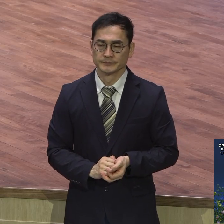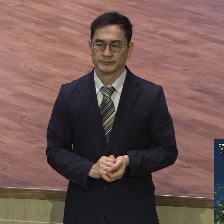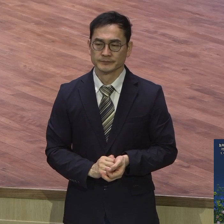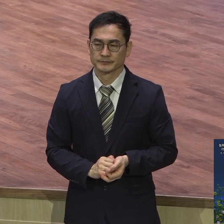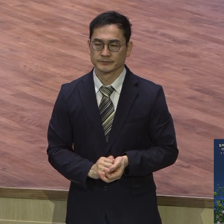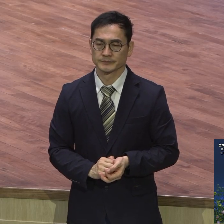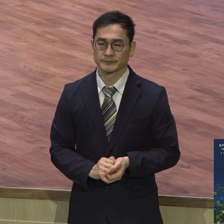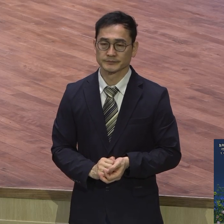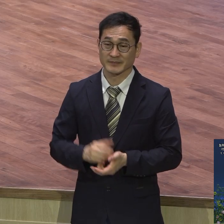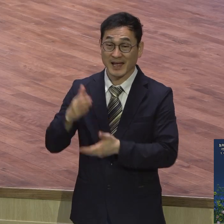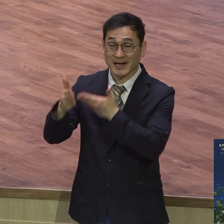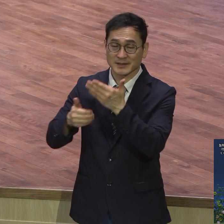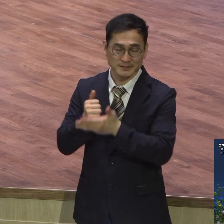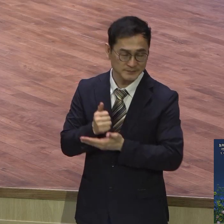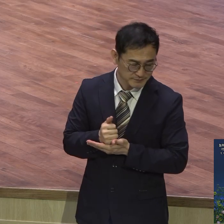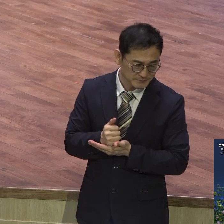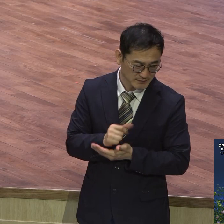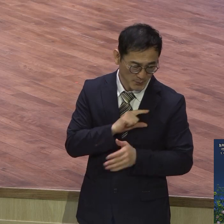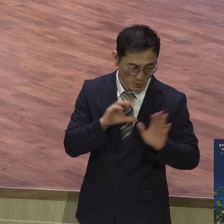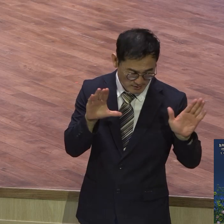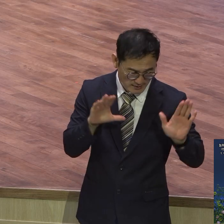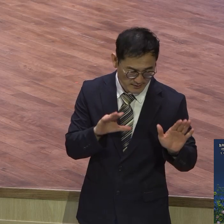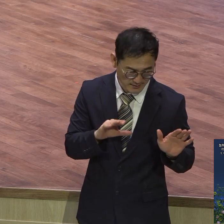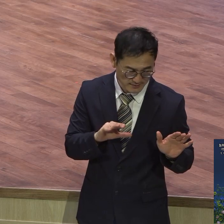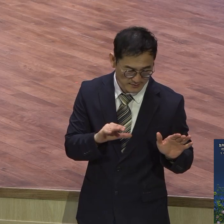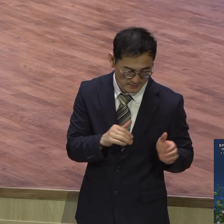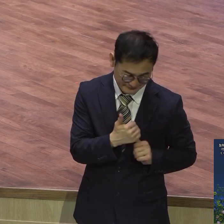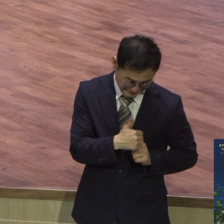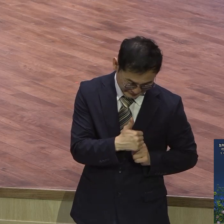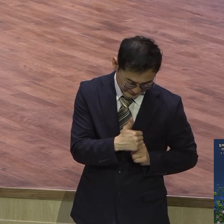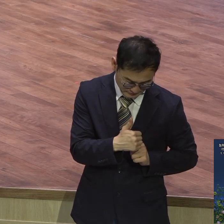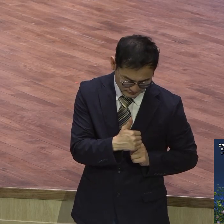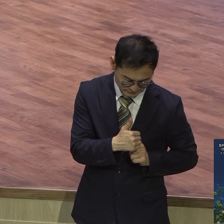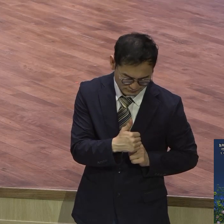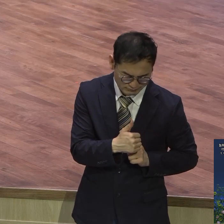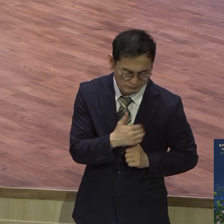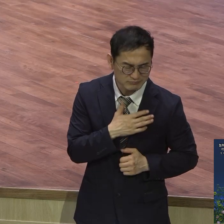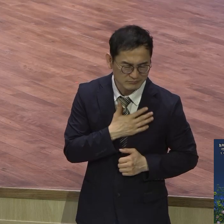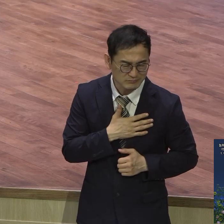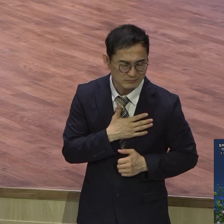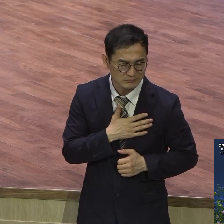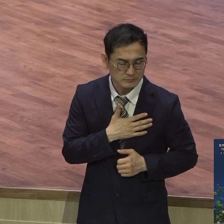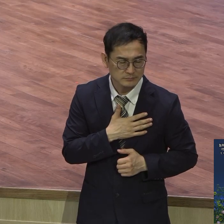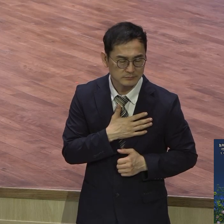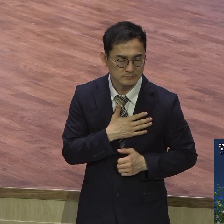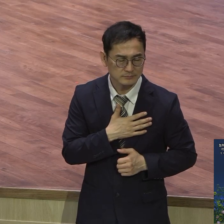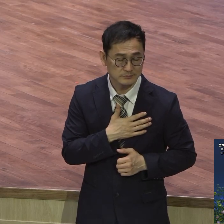하나님께서 그래 모세의 말을 기도를 들어주시면 그러면 이십세 이상